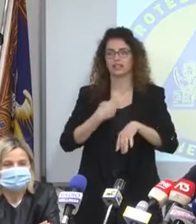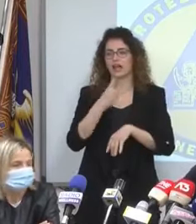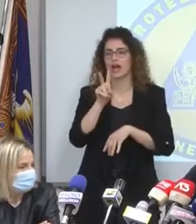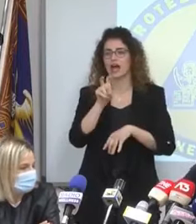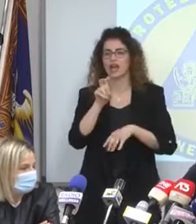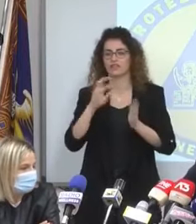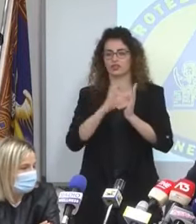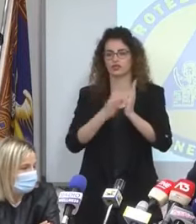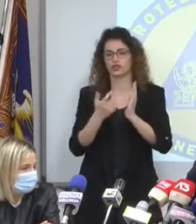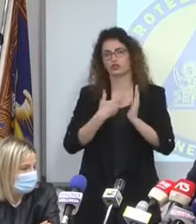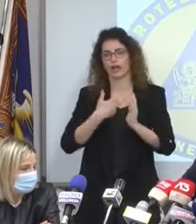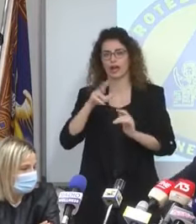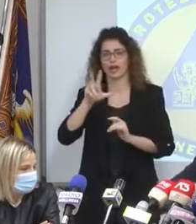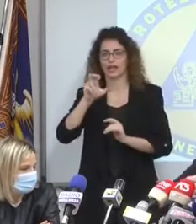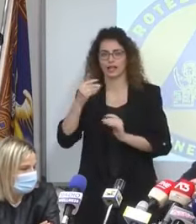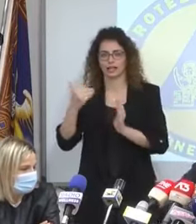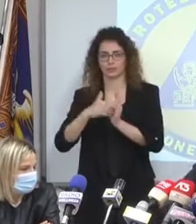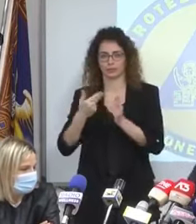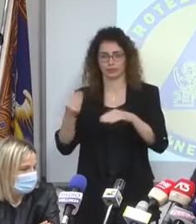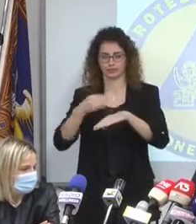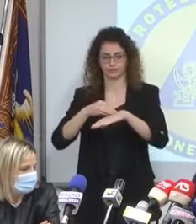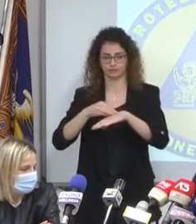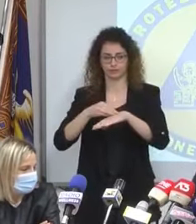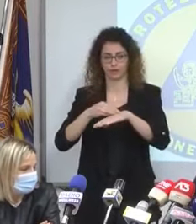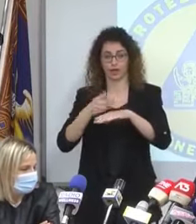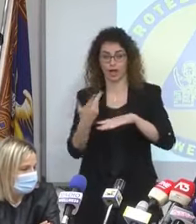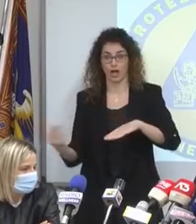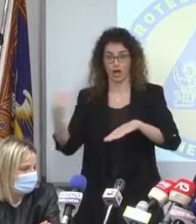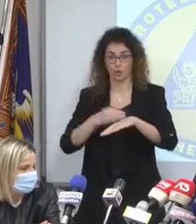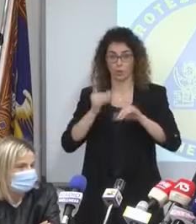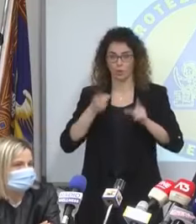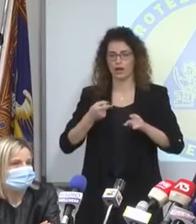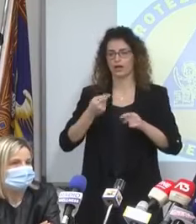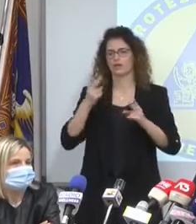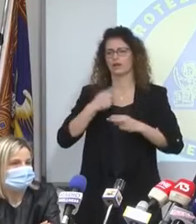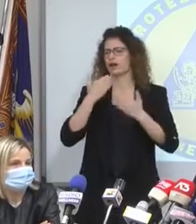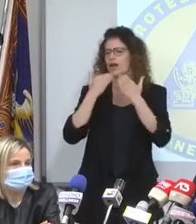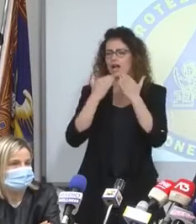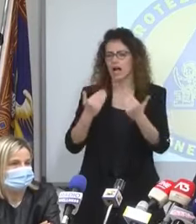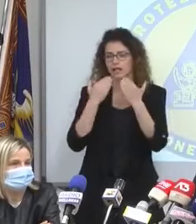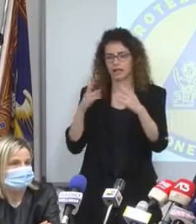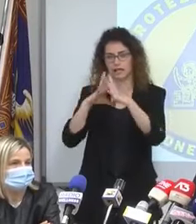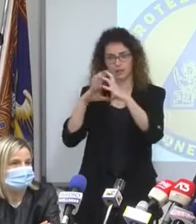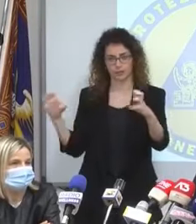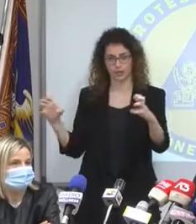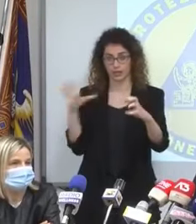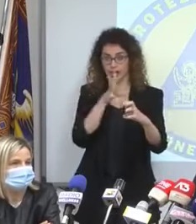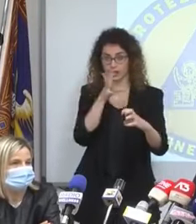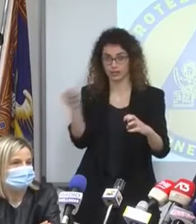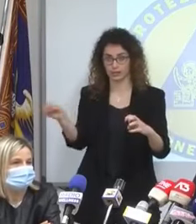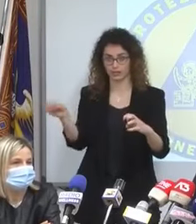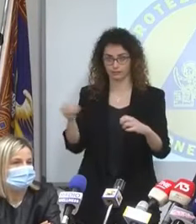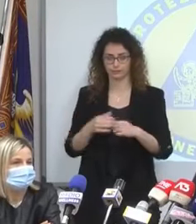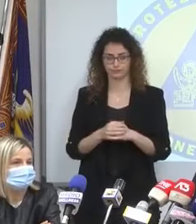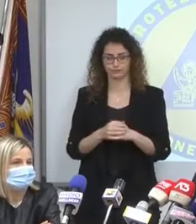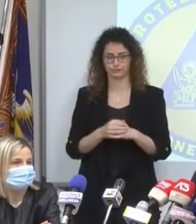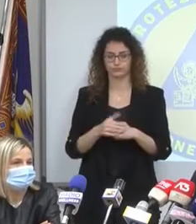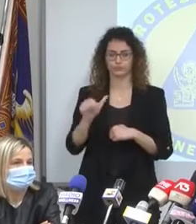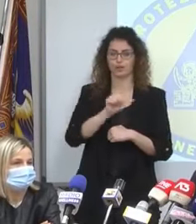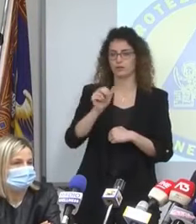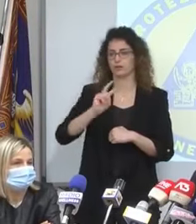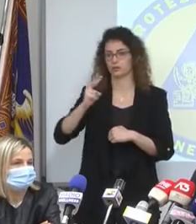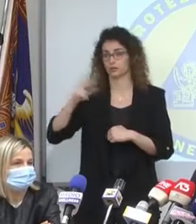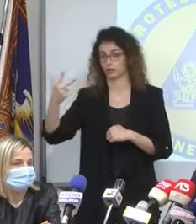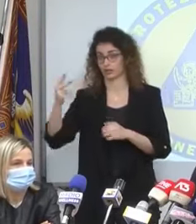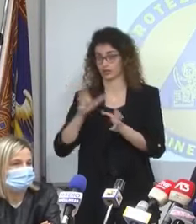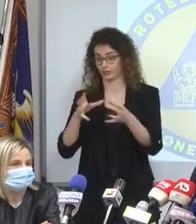altri 30.000. E a questi ci aggiungiamo anche il potenziale, che ringrazio, di tutte le imprese, le primarie o